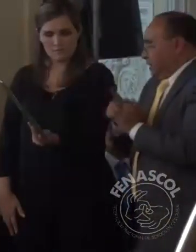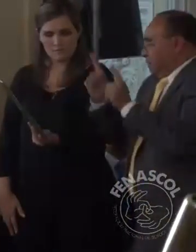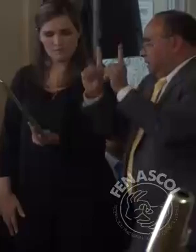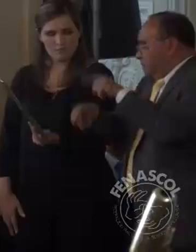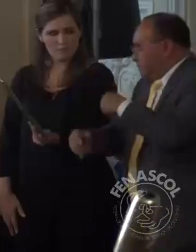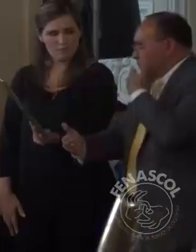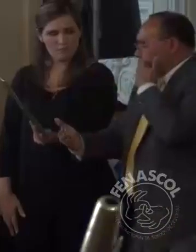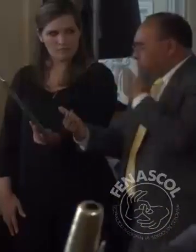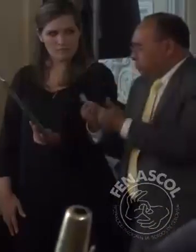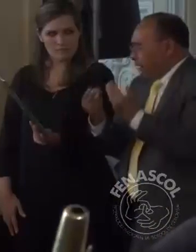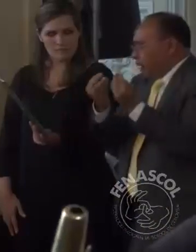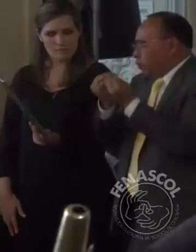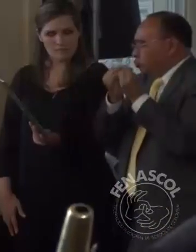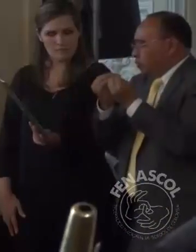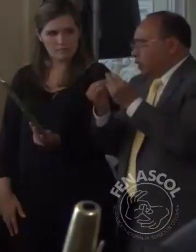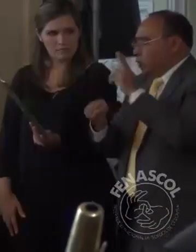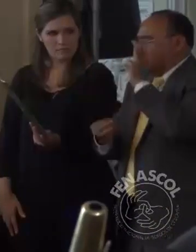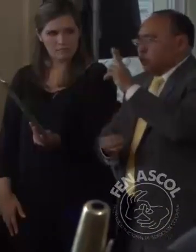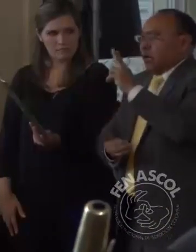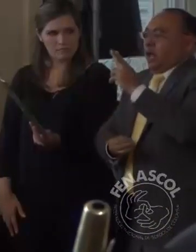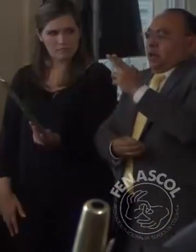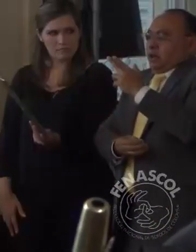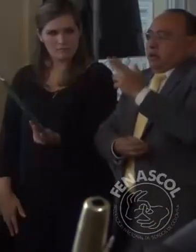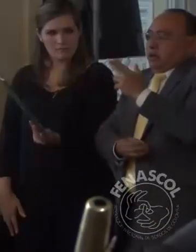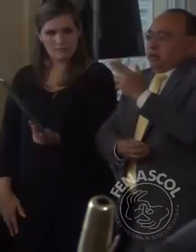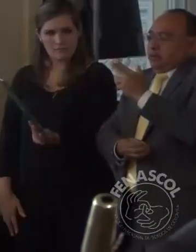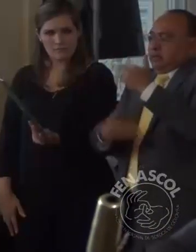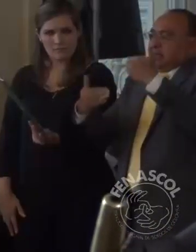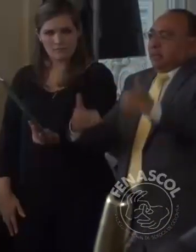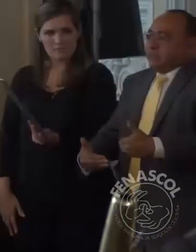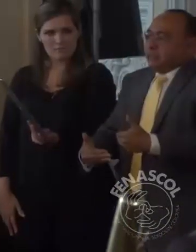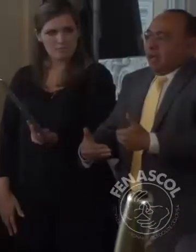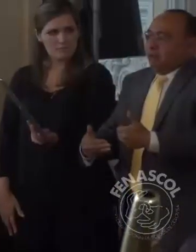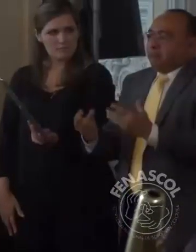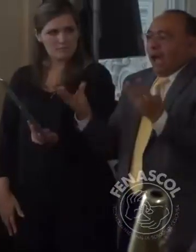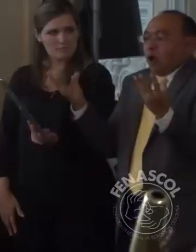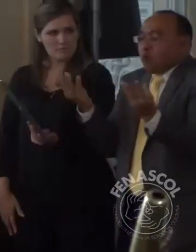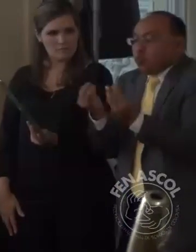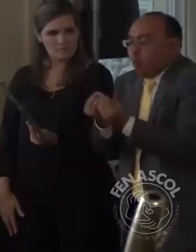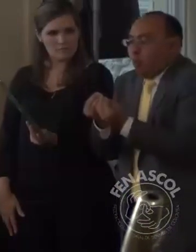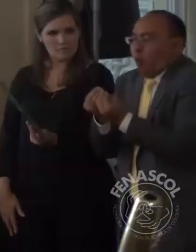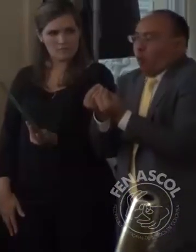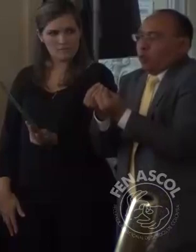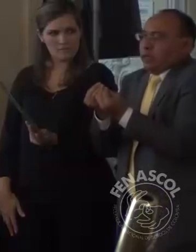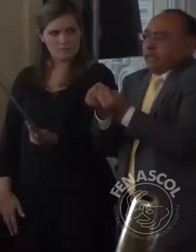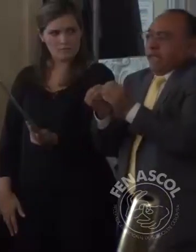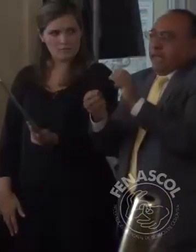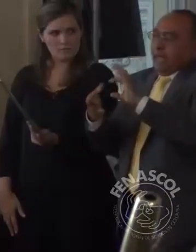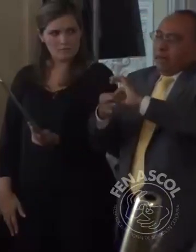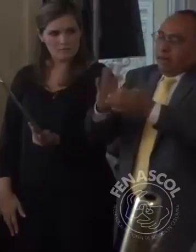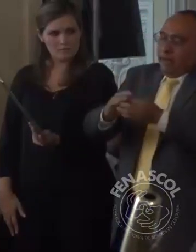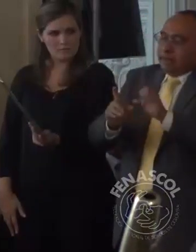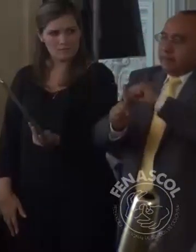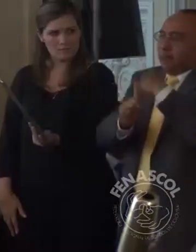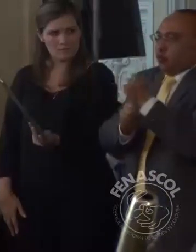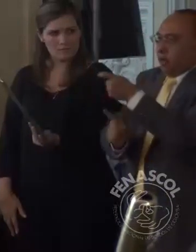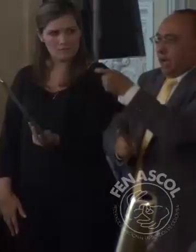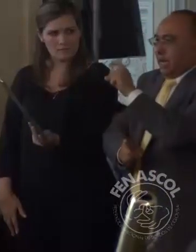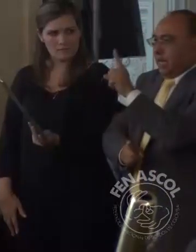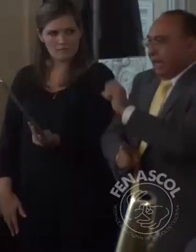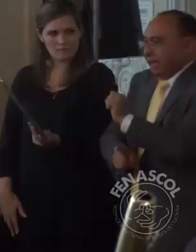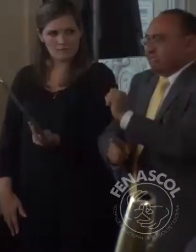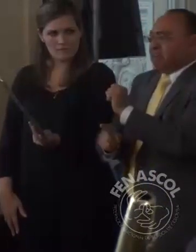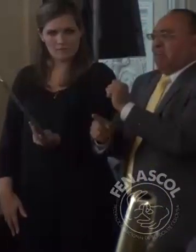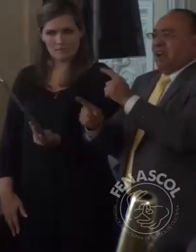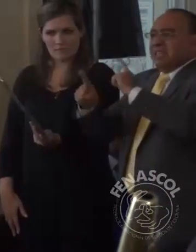generar este proceso. También agradecerle al Consejo Nacional de Discapacidad, a los grupos